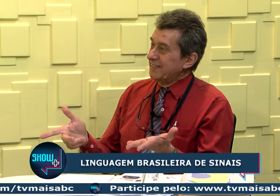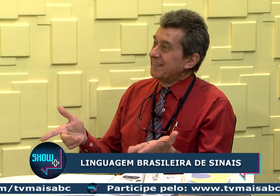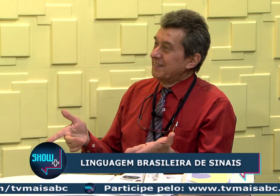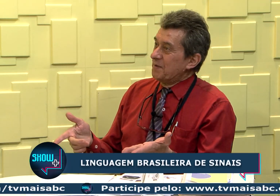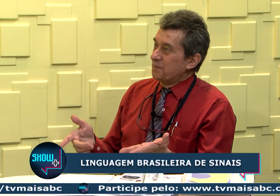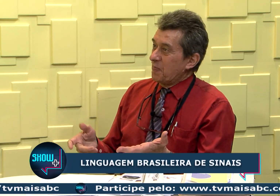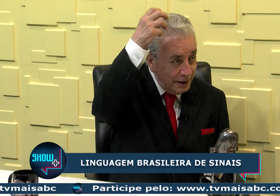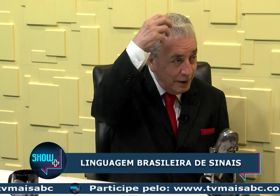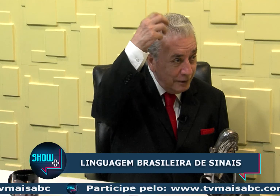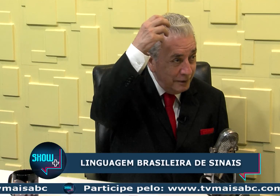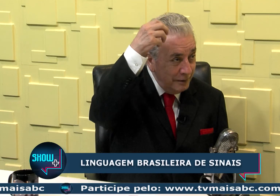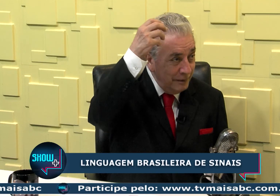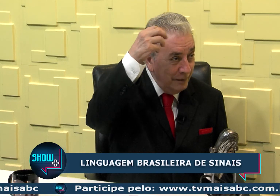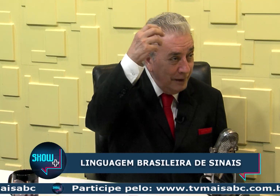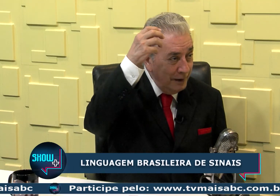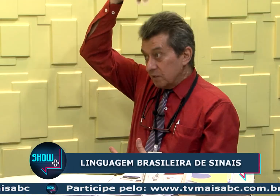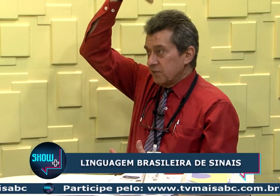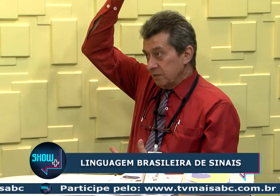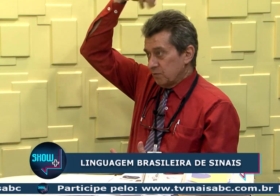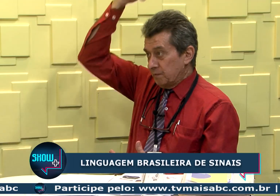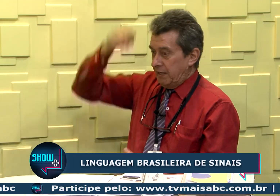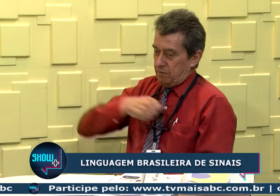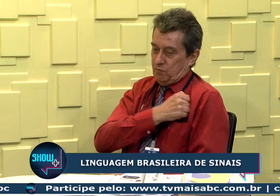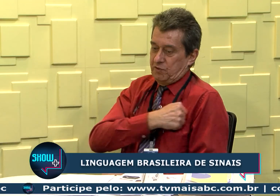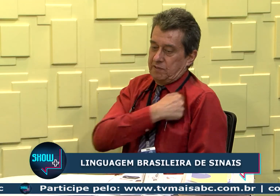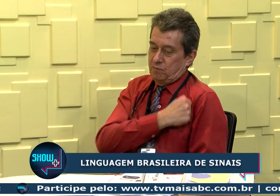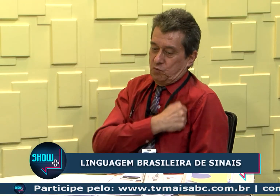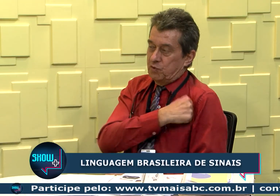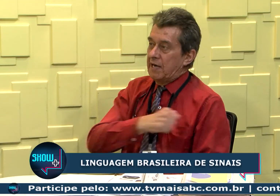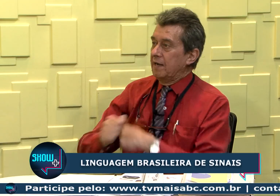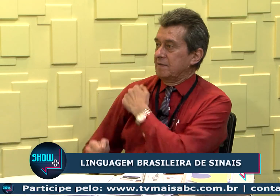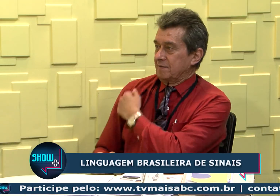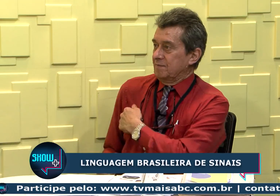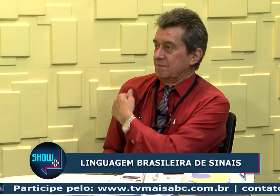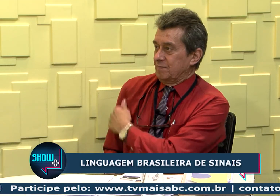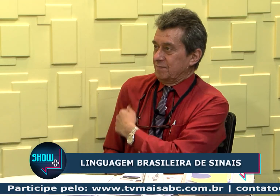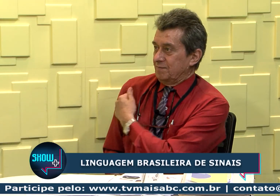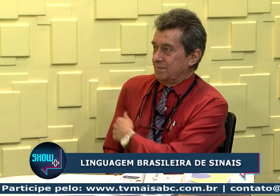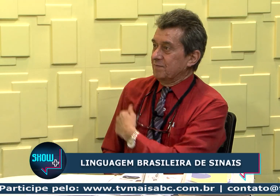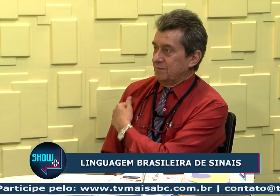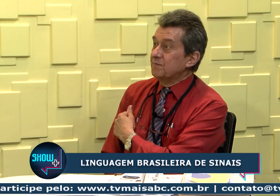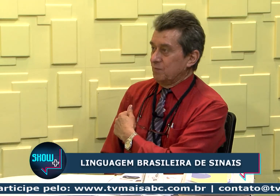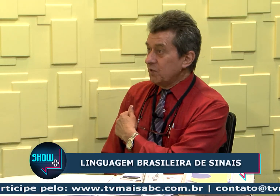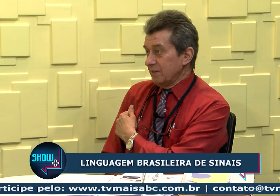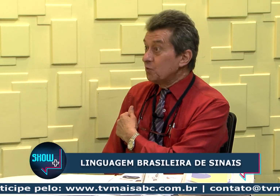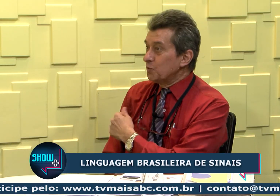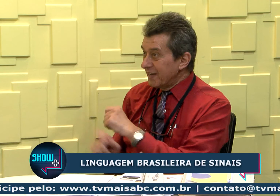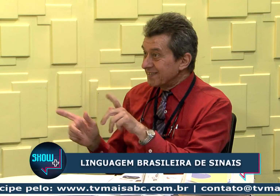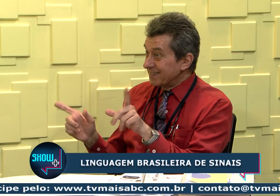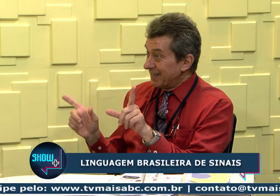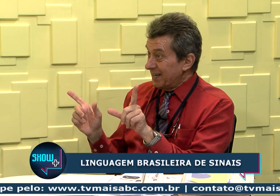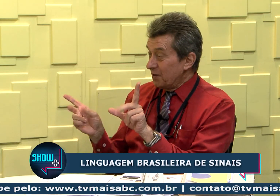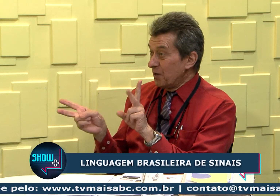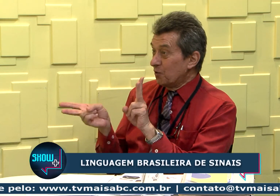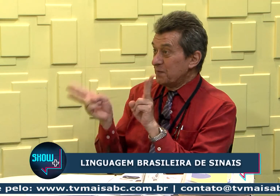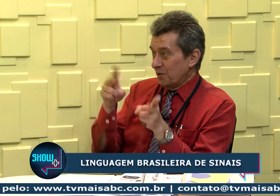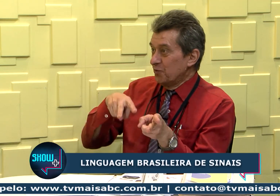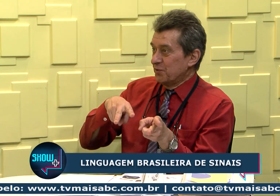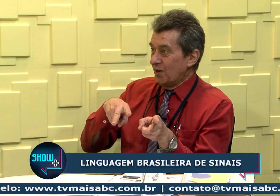banda pode ser assim não importa simples banho você usar todo esse é o começo um visual